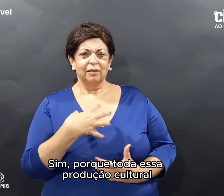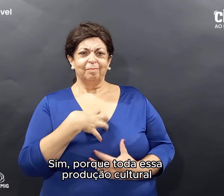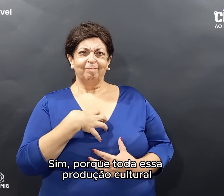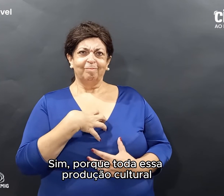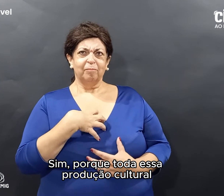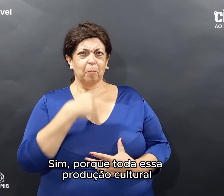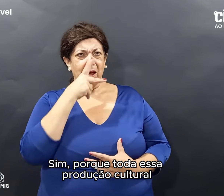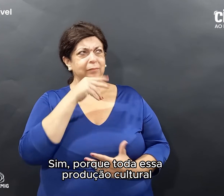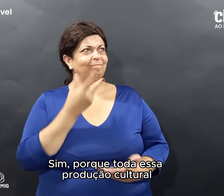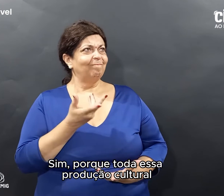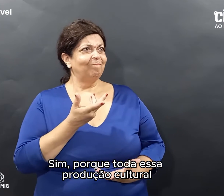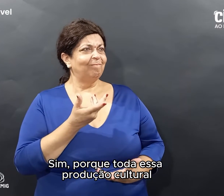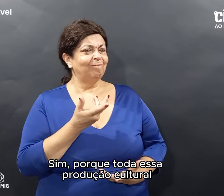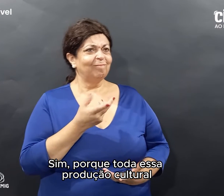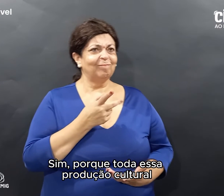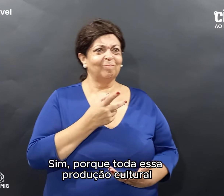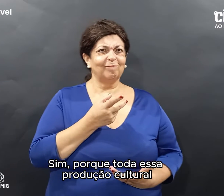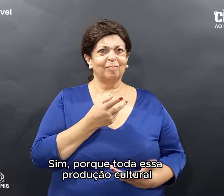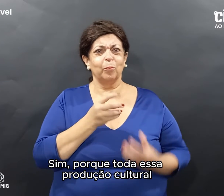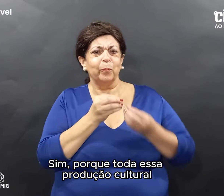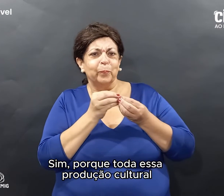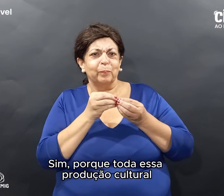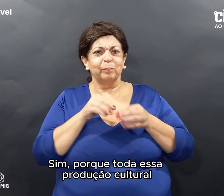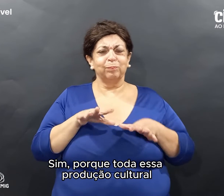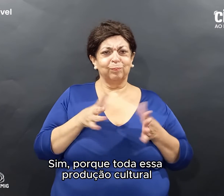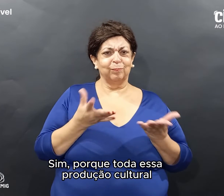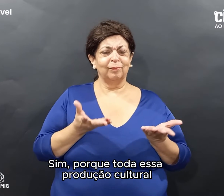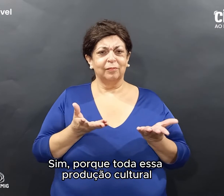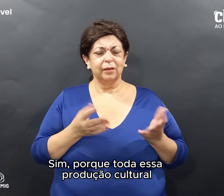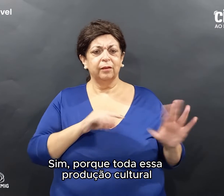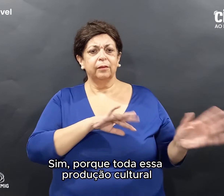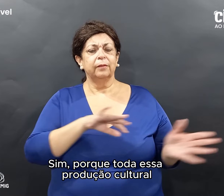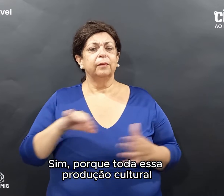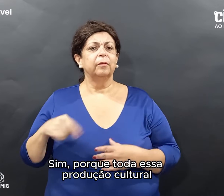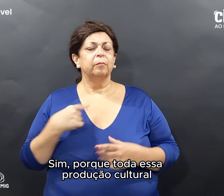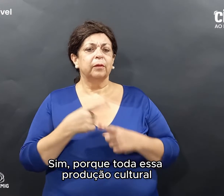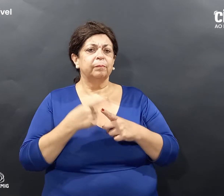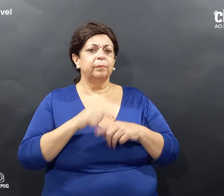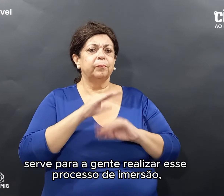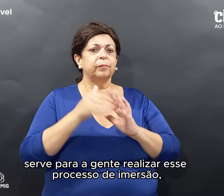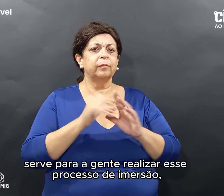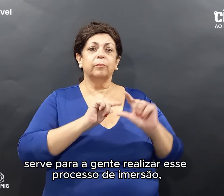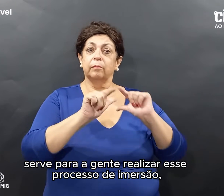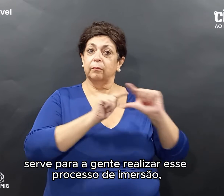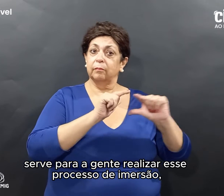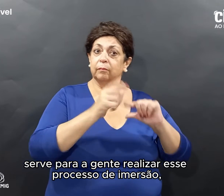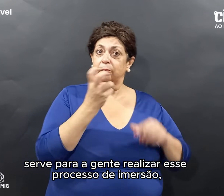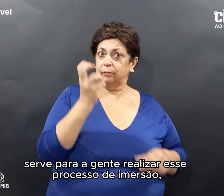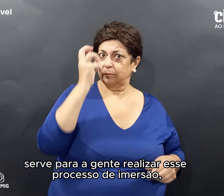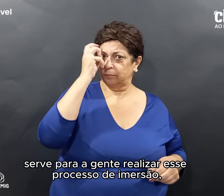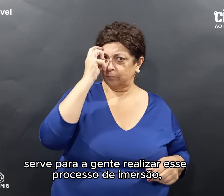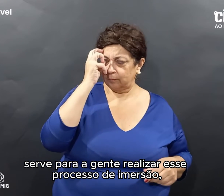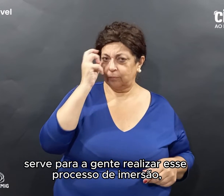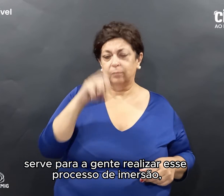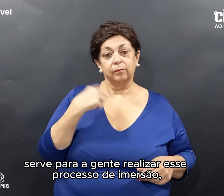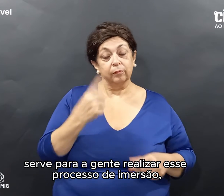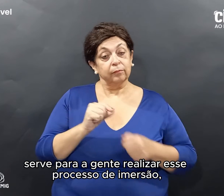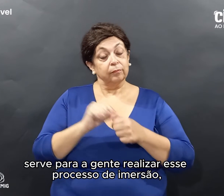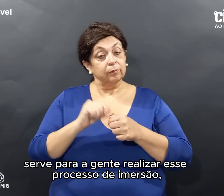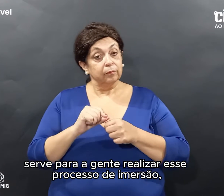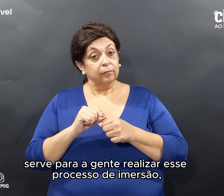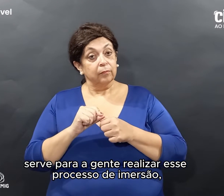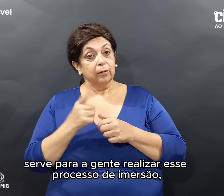Sim, porque toda toda essa produção cultural, né, ela serve para a gente realizar esse processo